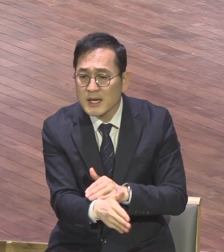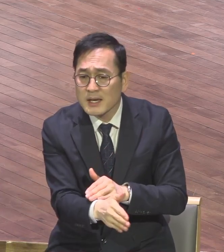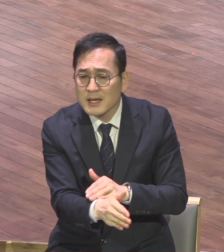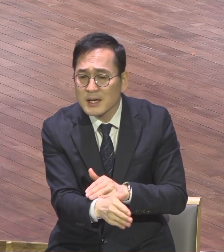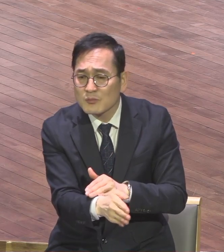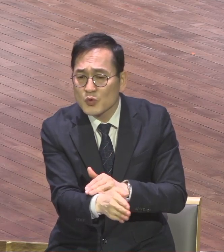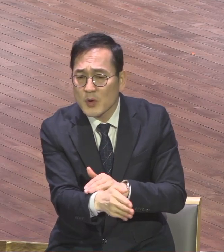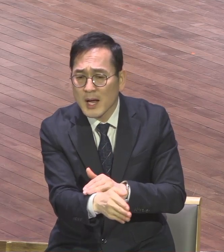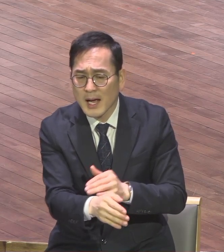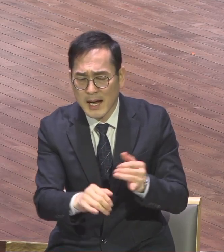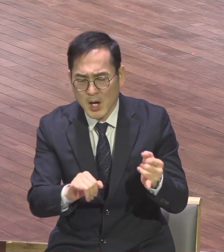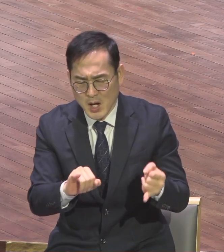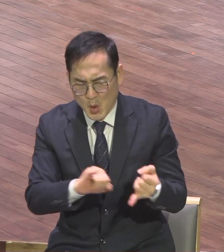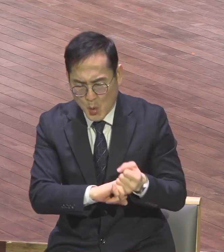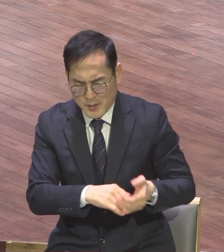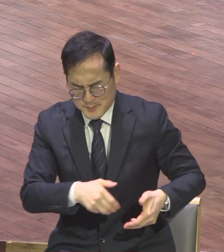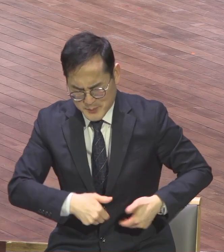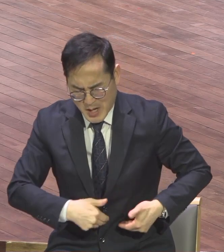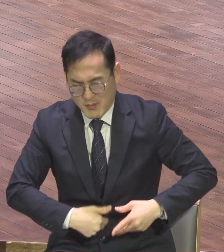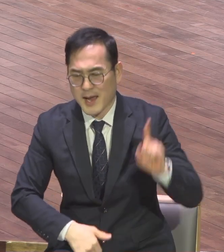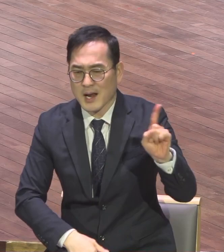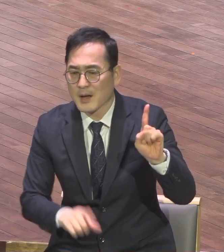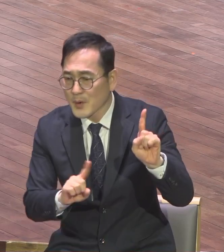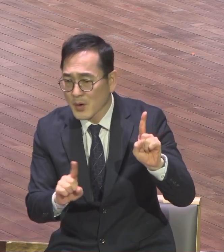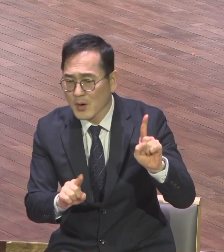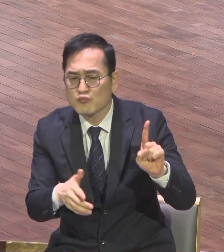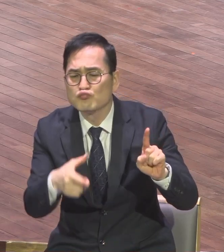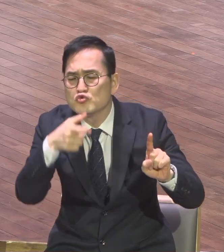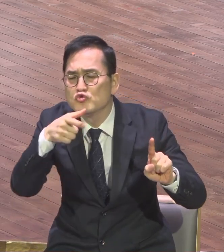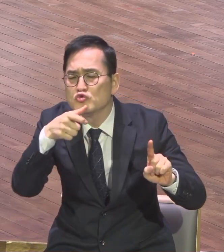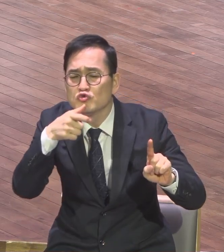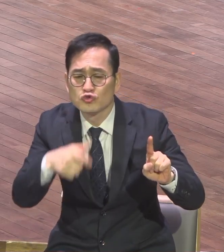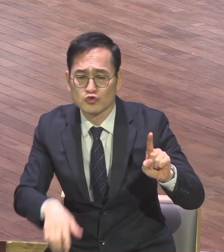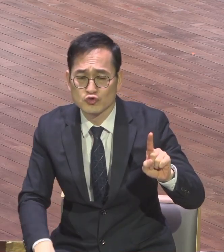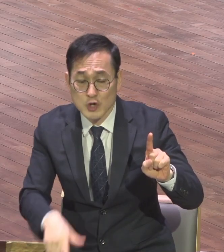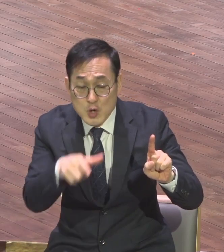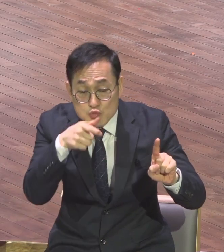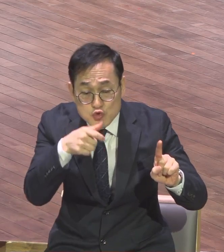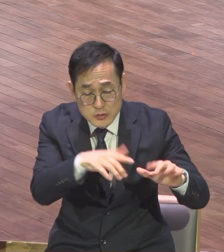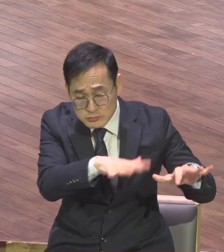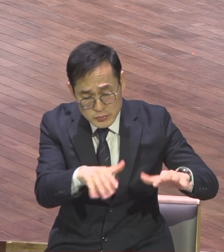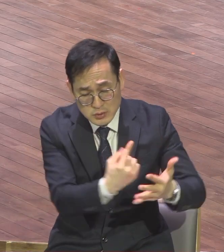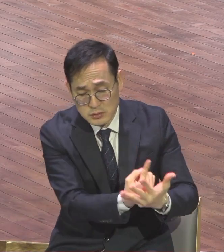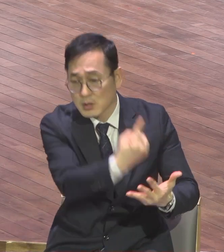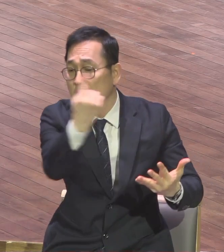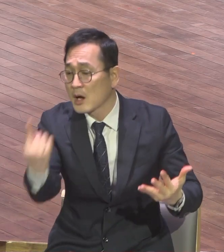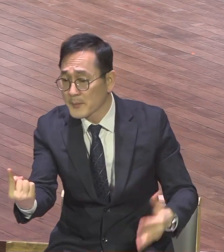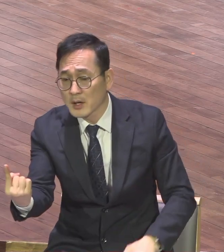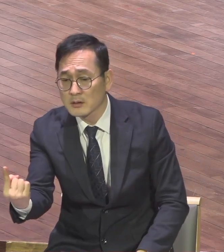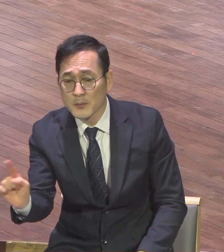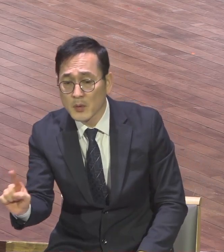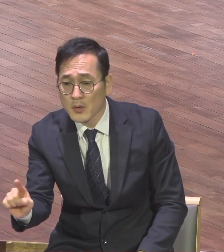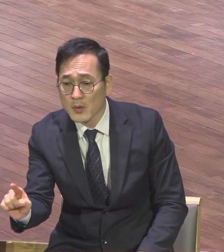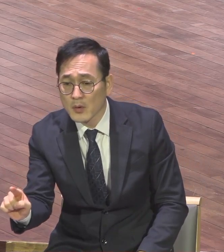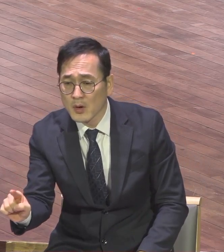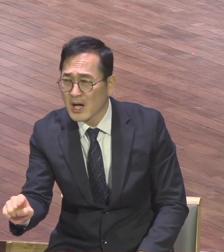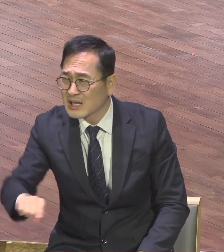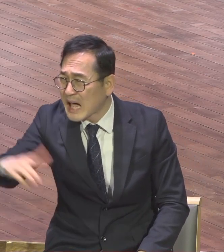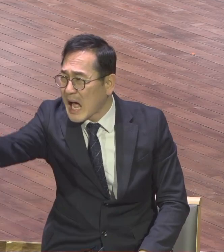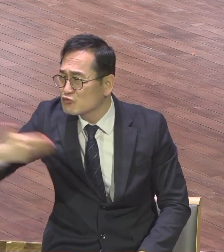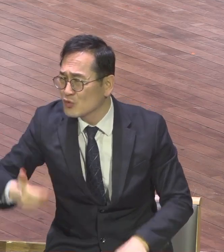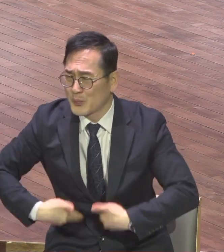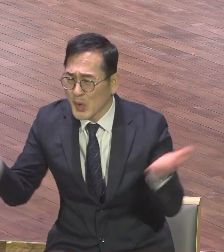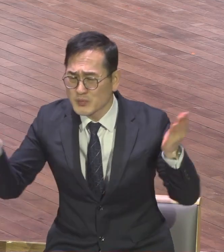떠난 물고기는 생각만 해도 비참하고 흉측하지요. 물을 떠나 살 수 있는 물고기는 세상에 없습니다. 한 번씩